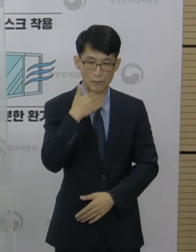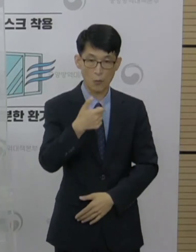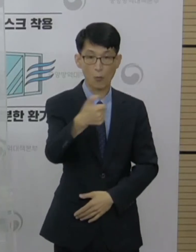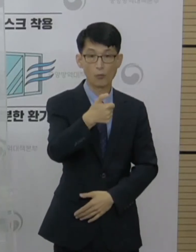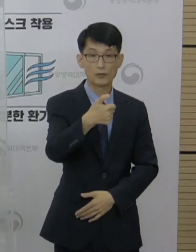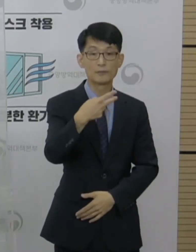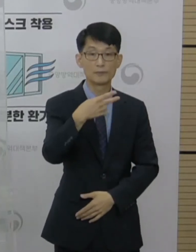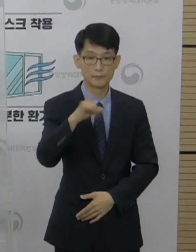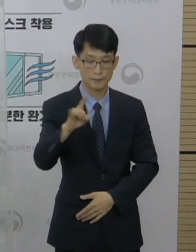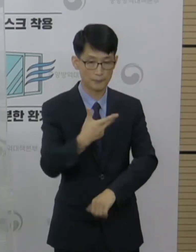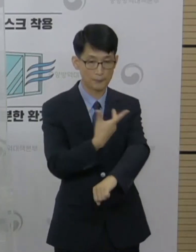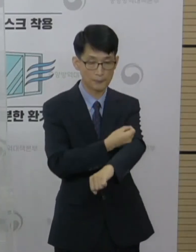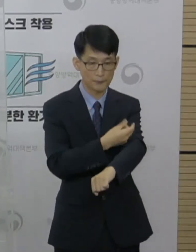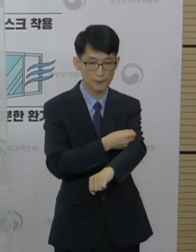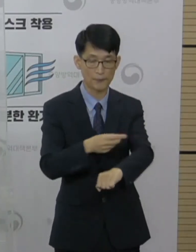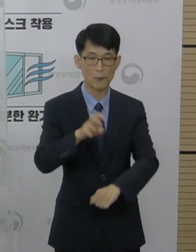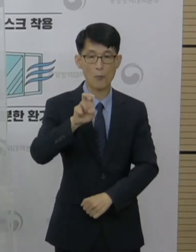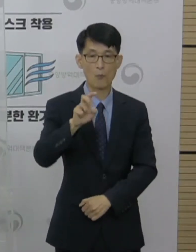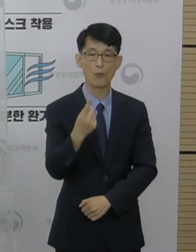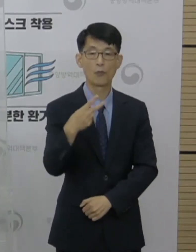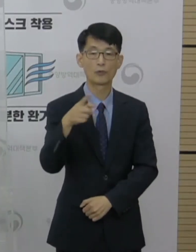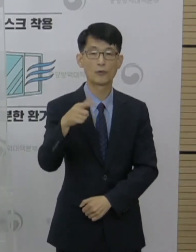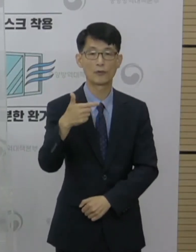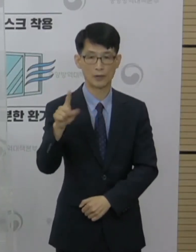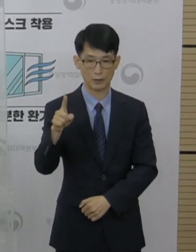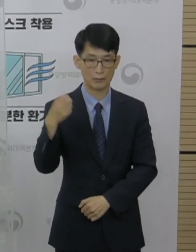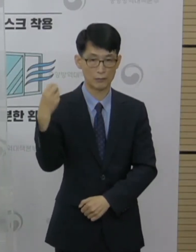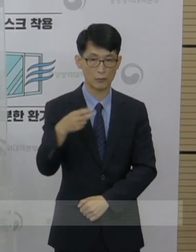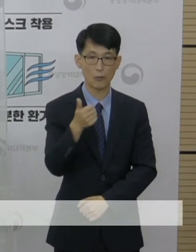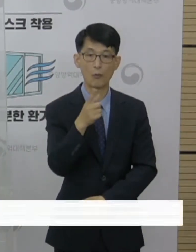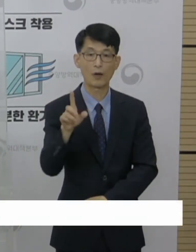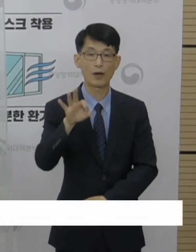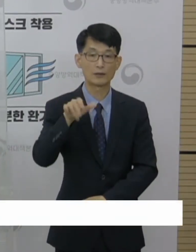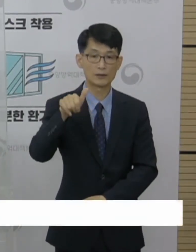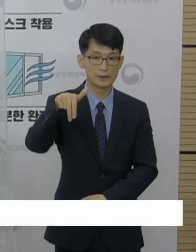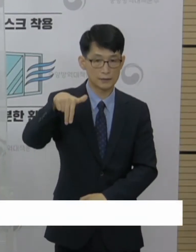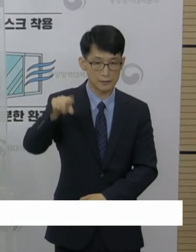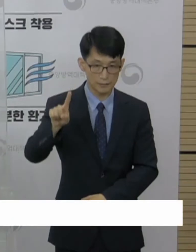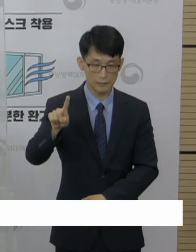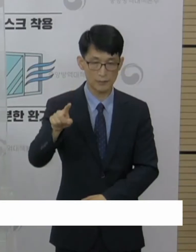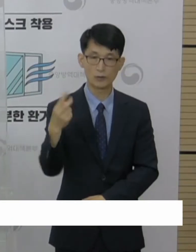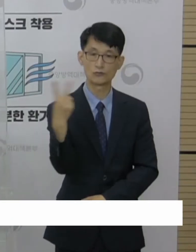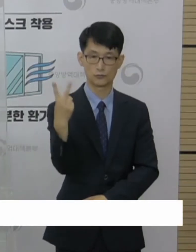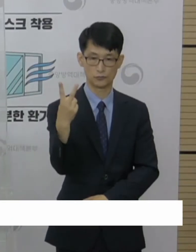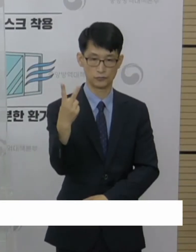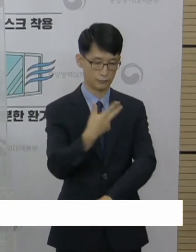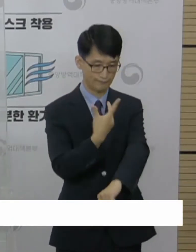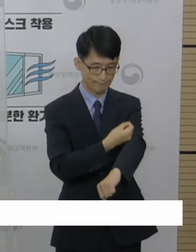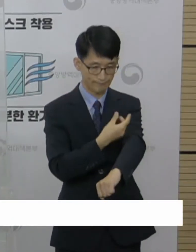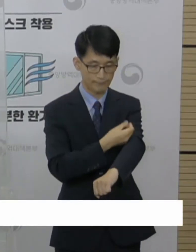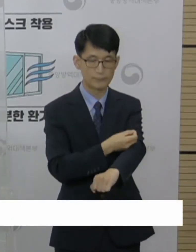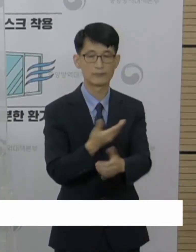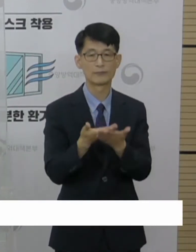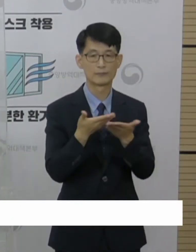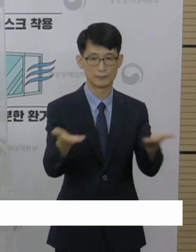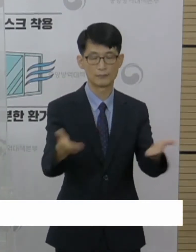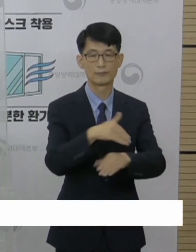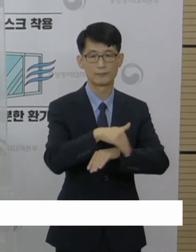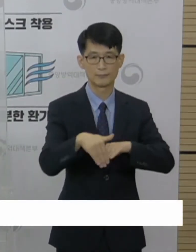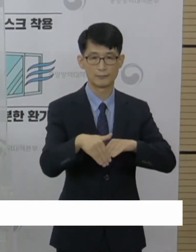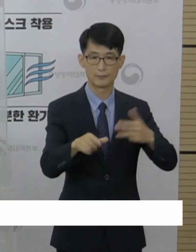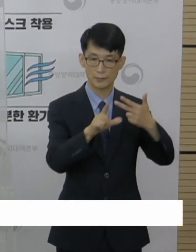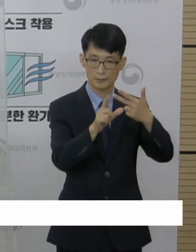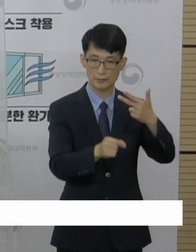연령층의 접종에는 모더나 백신 외에 화이자 백신도 추가하여 접종을 시행할 계획입니다.